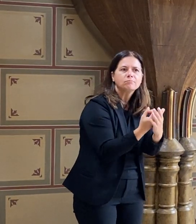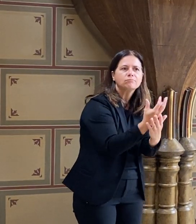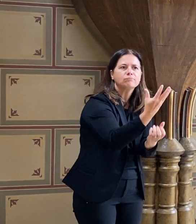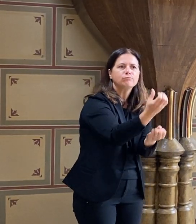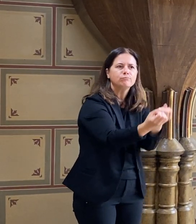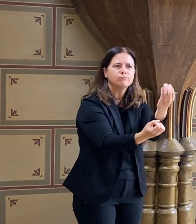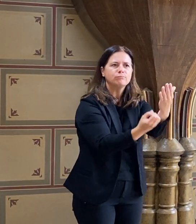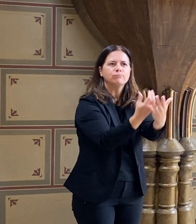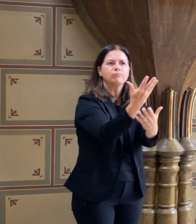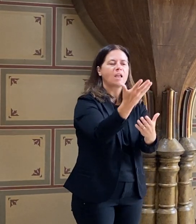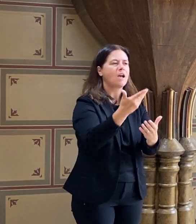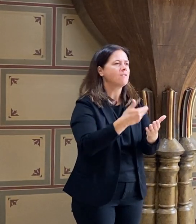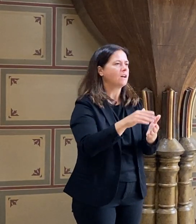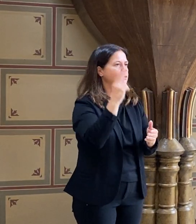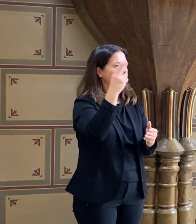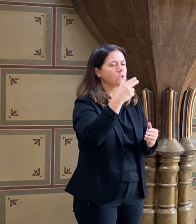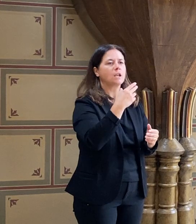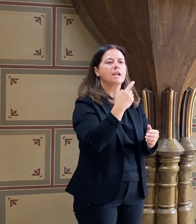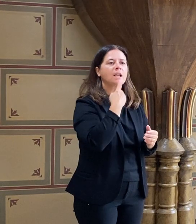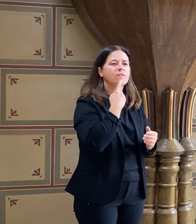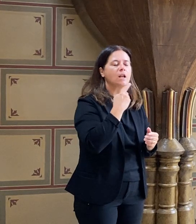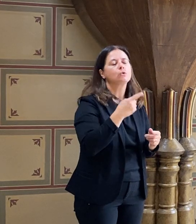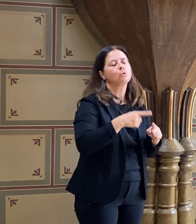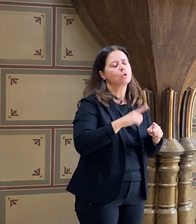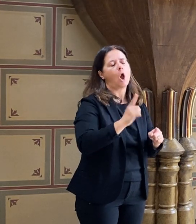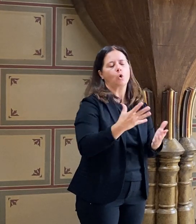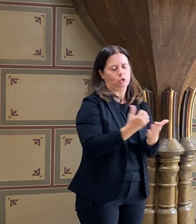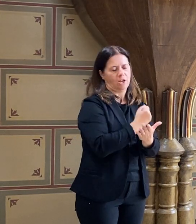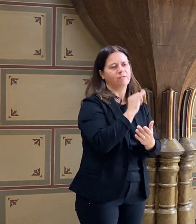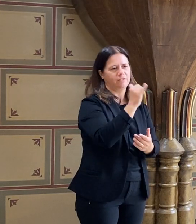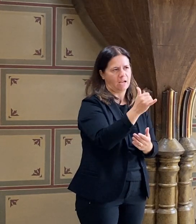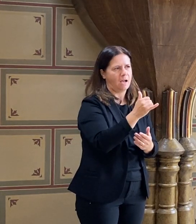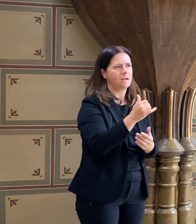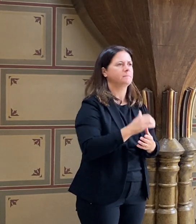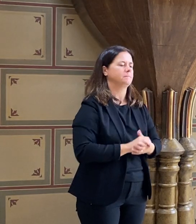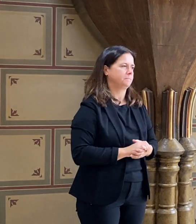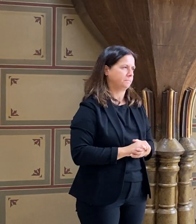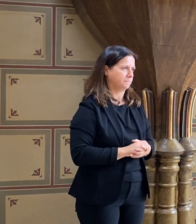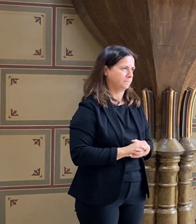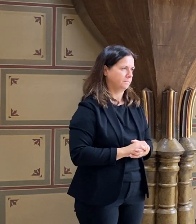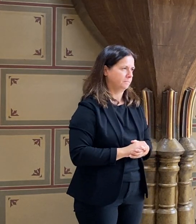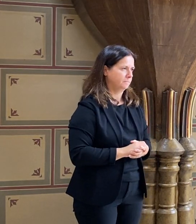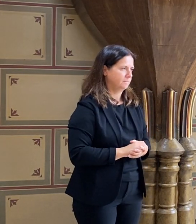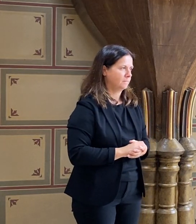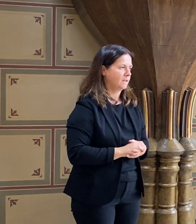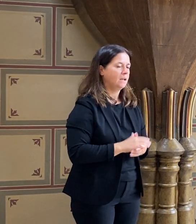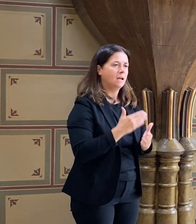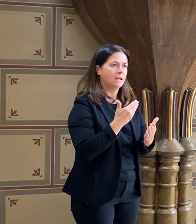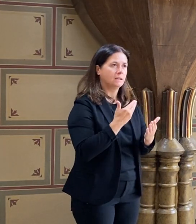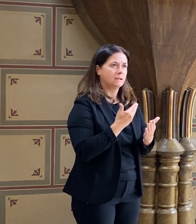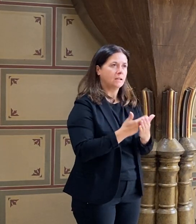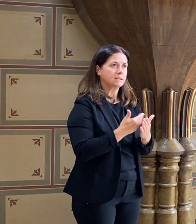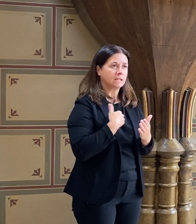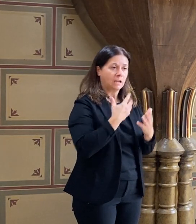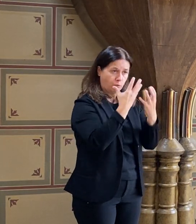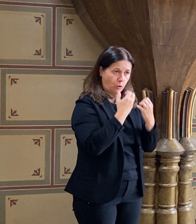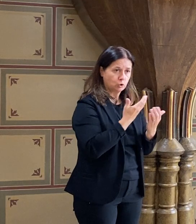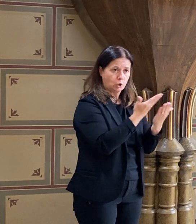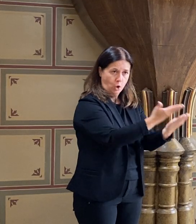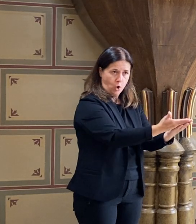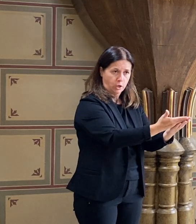gefällt und es wird gelingen, wozu Gott es sendet. Das